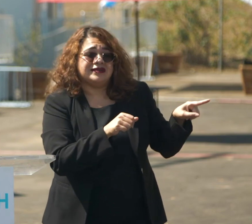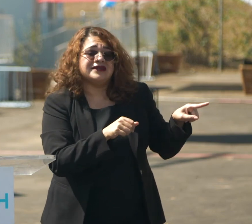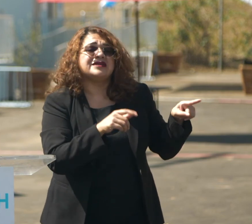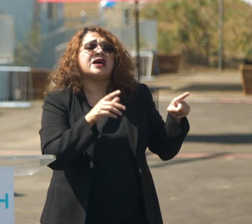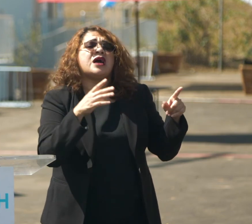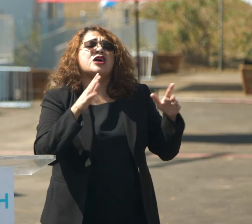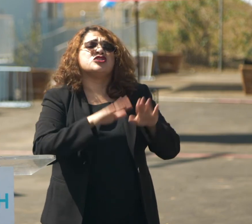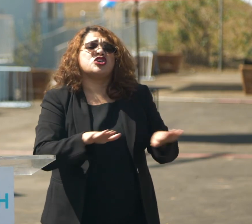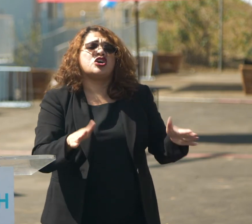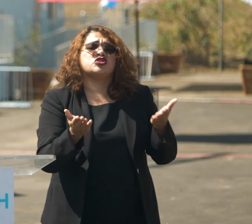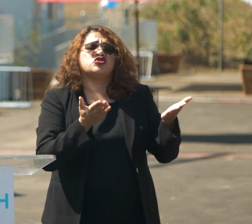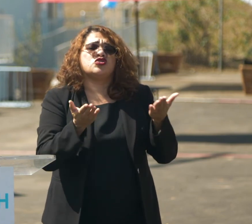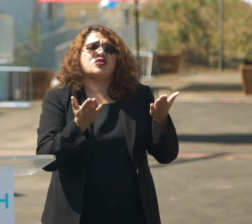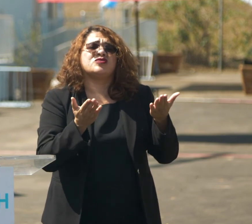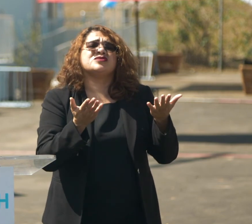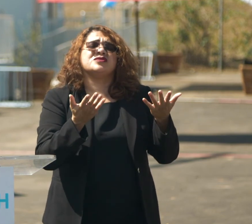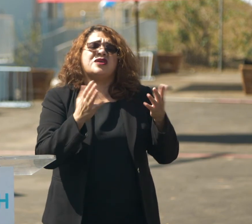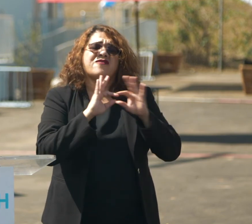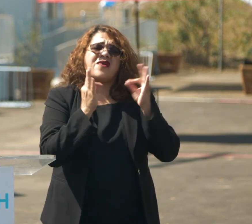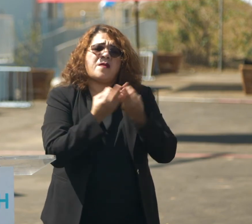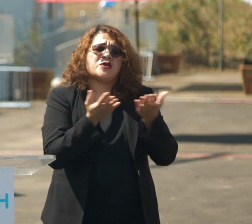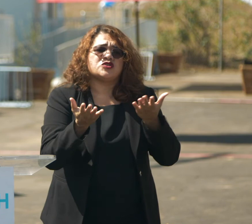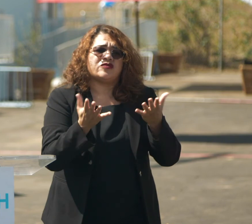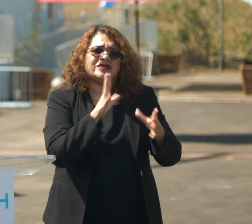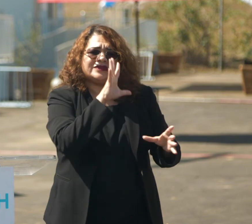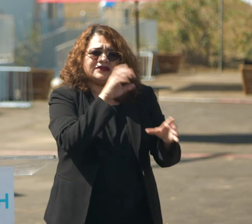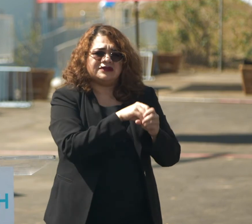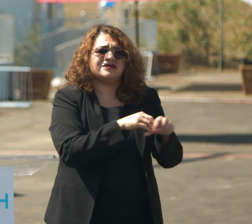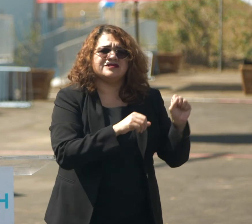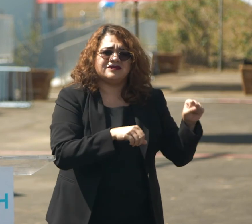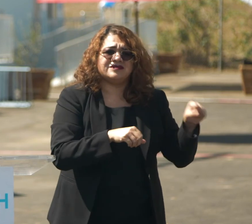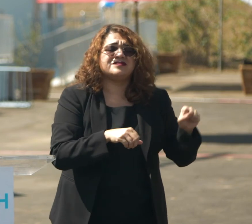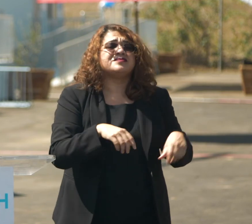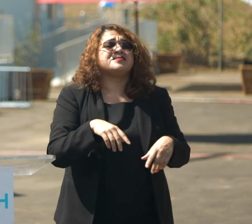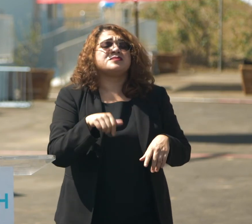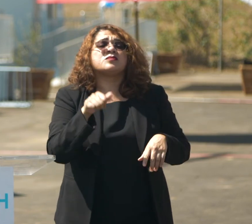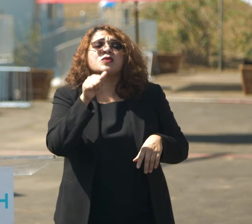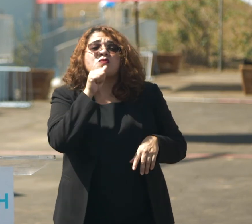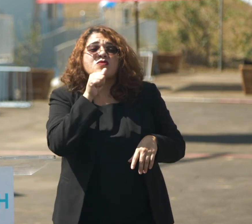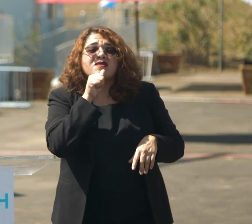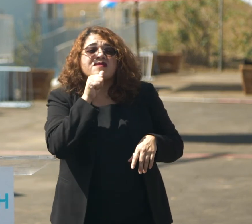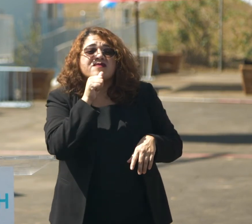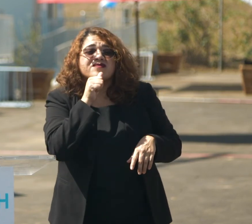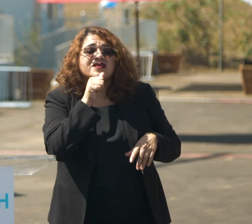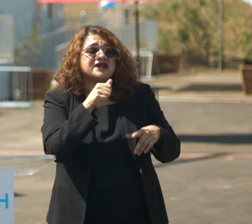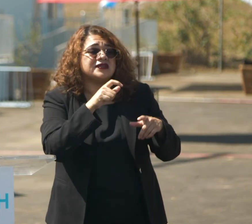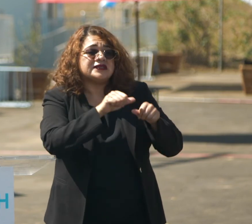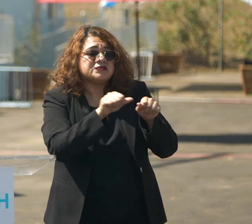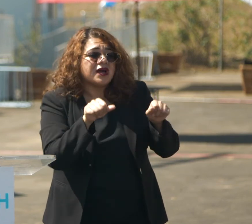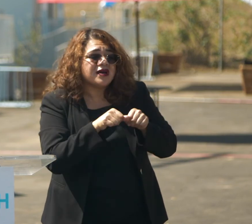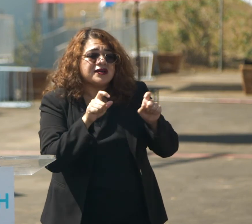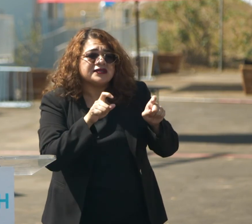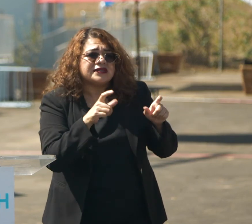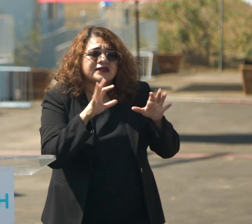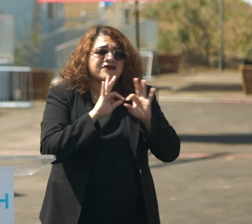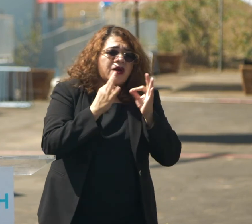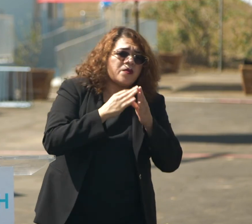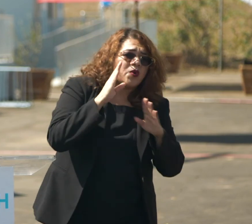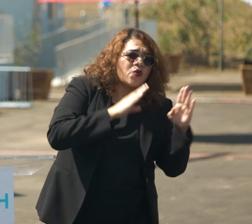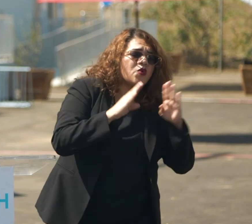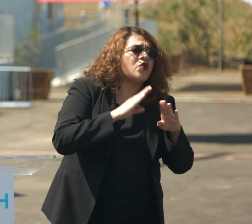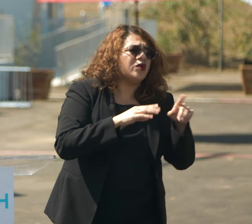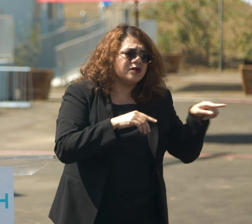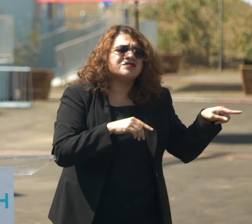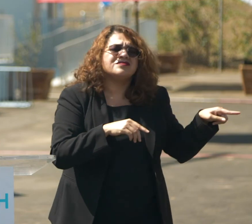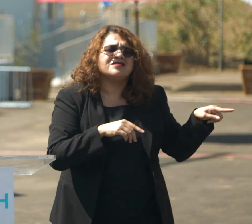atención familiar. Pero también habrá alojamiento privado para familias que necesitan apoyo y alojamiento fuera de esas